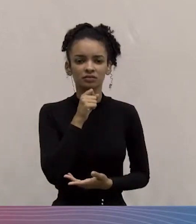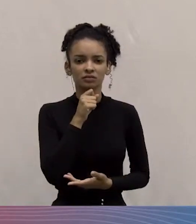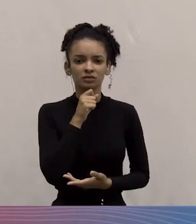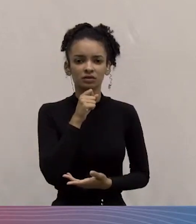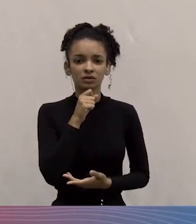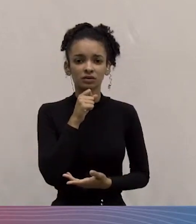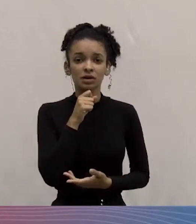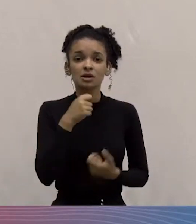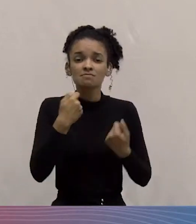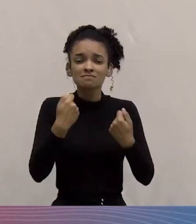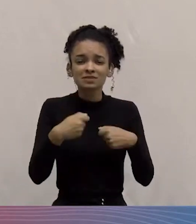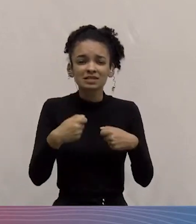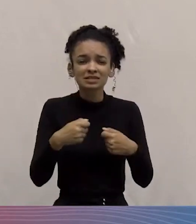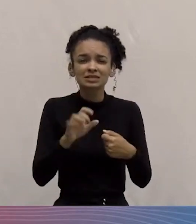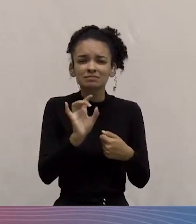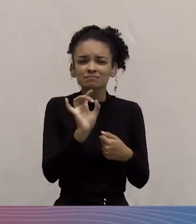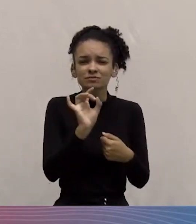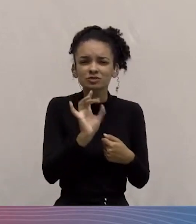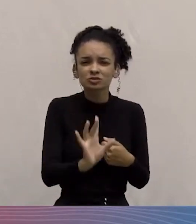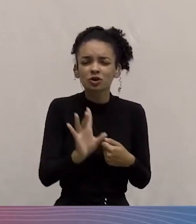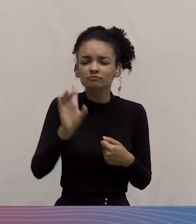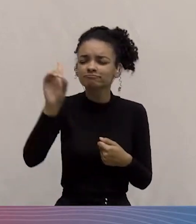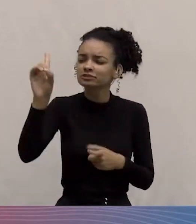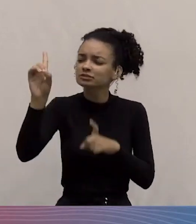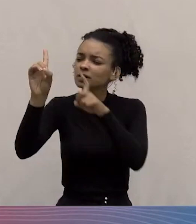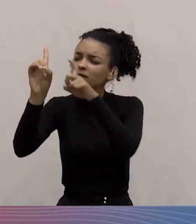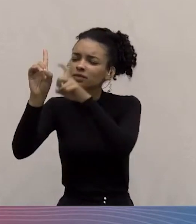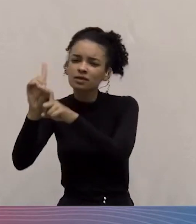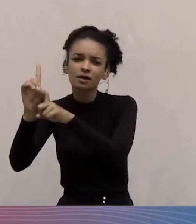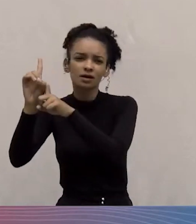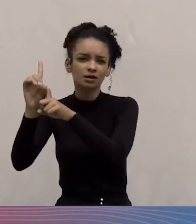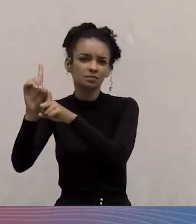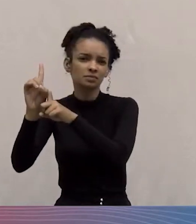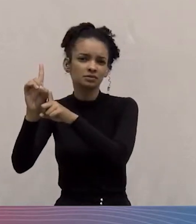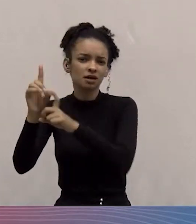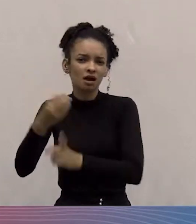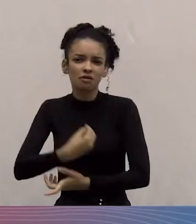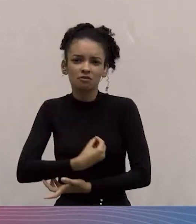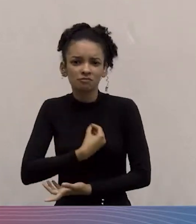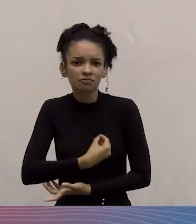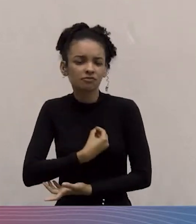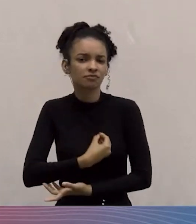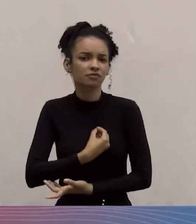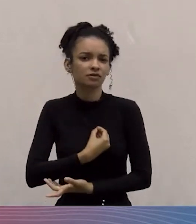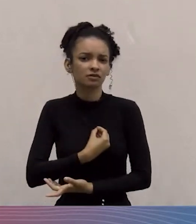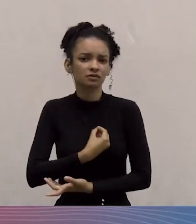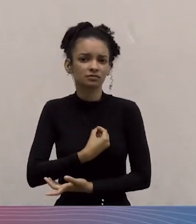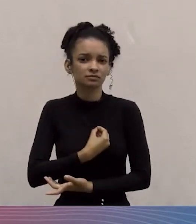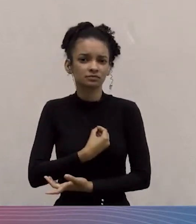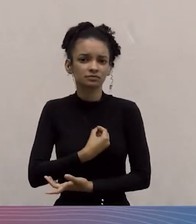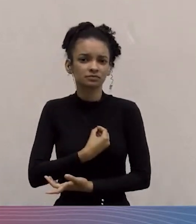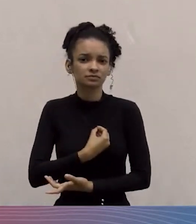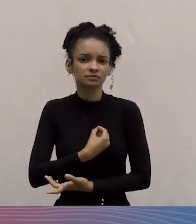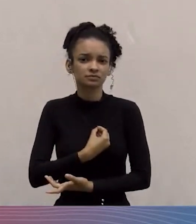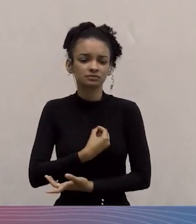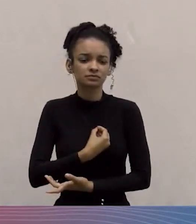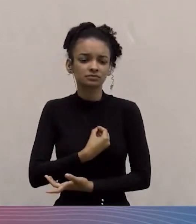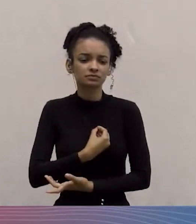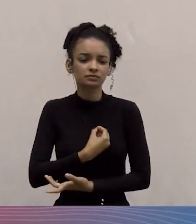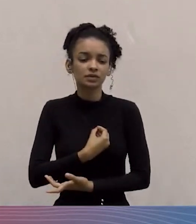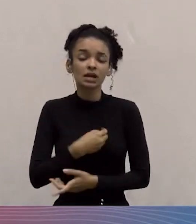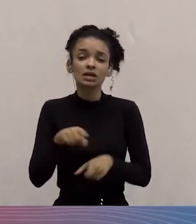Dependa exclusivamente da palavra do Senhor para viver. Viva